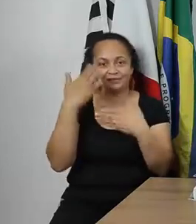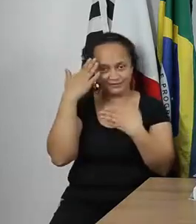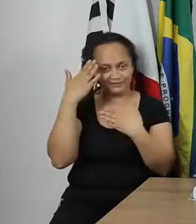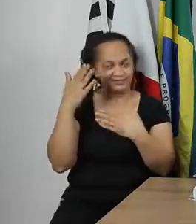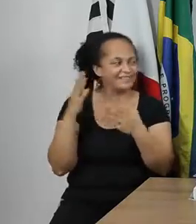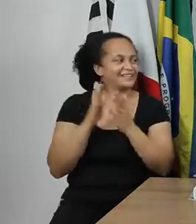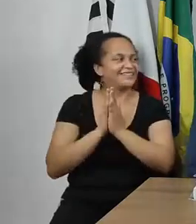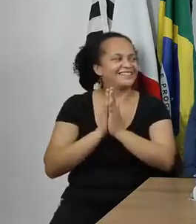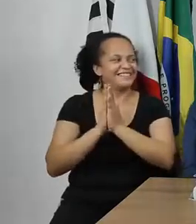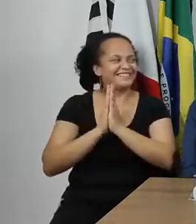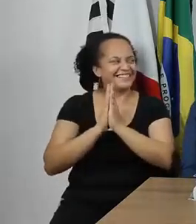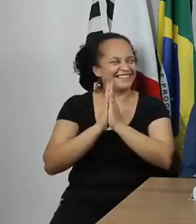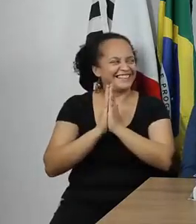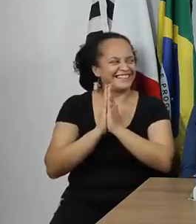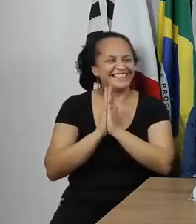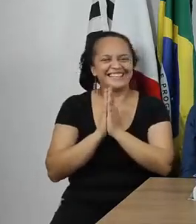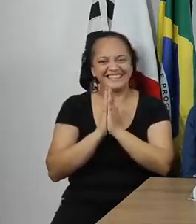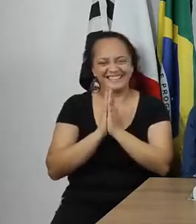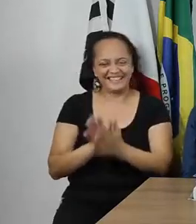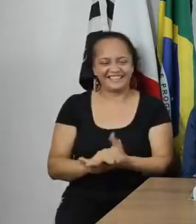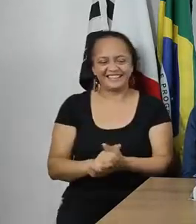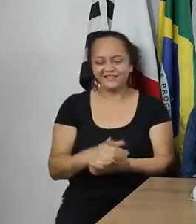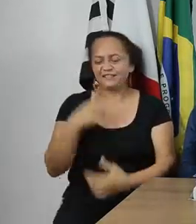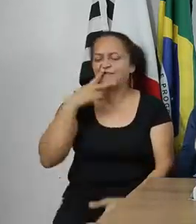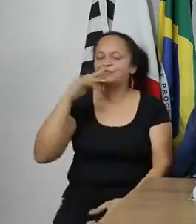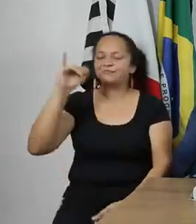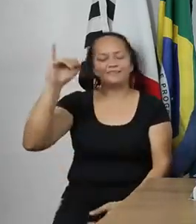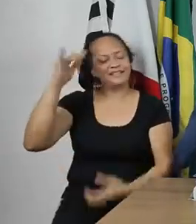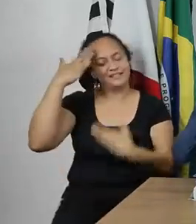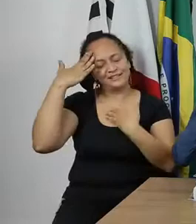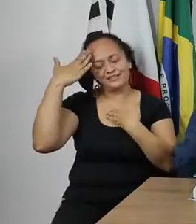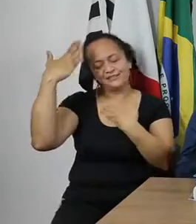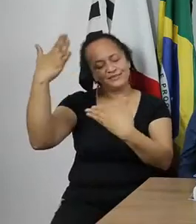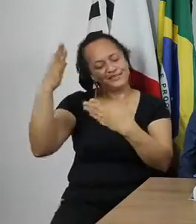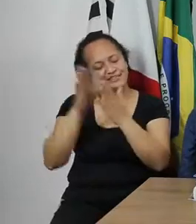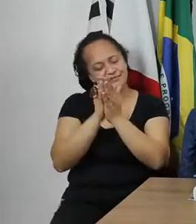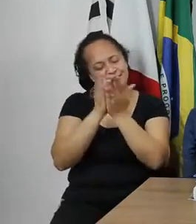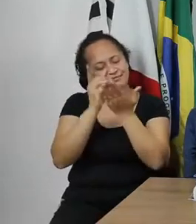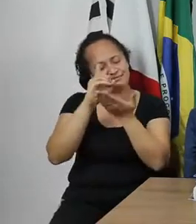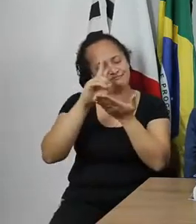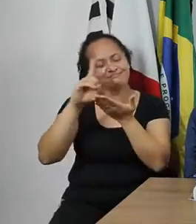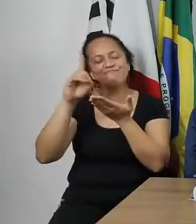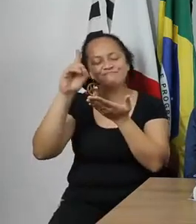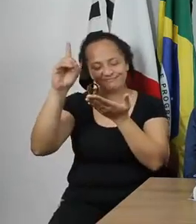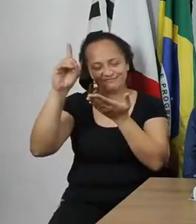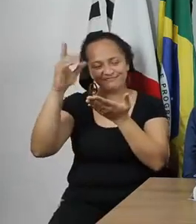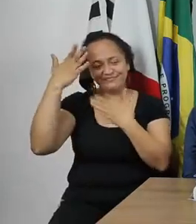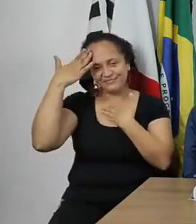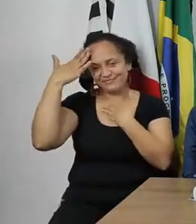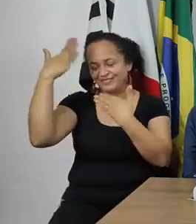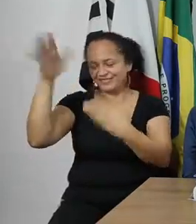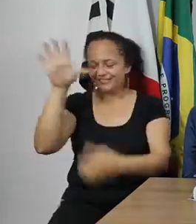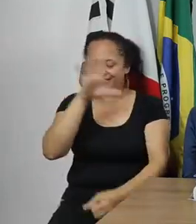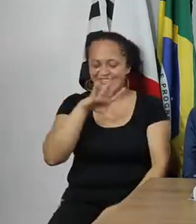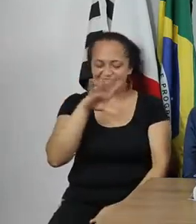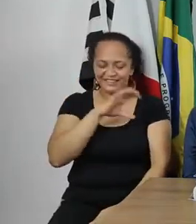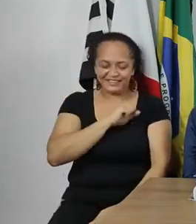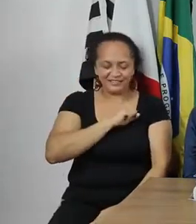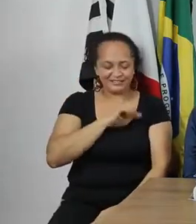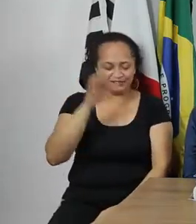orar. Pai, muito obrigado, Senhor, por essa palavra. Muito obrigado pelo seu amor e pela